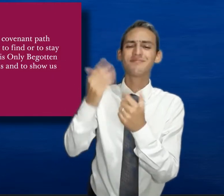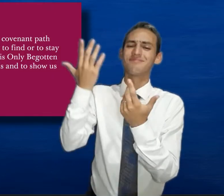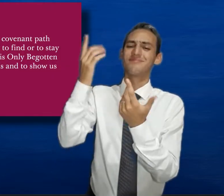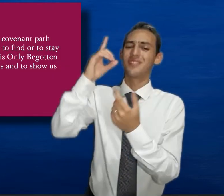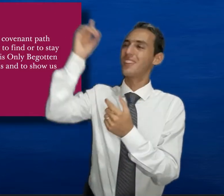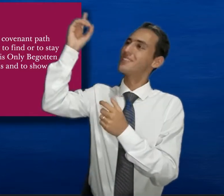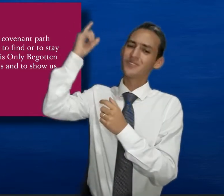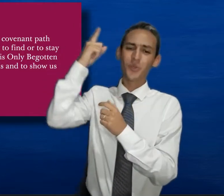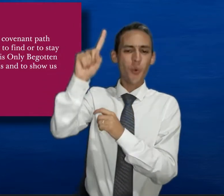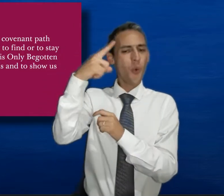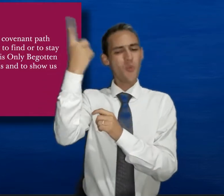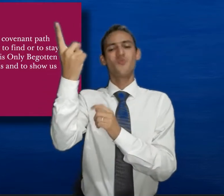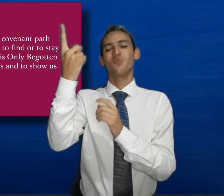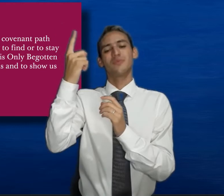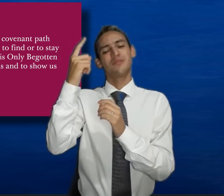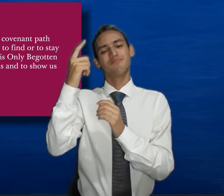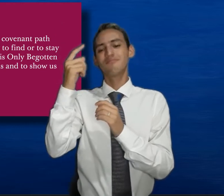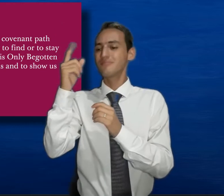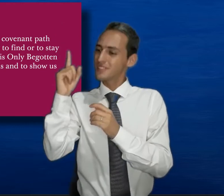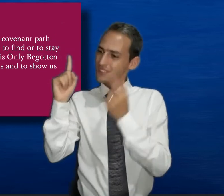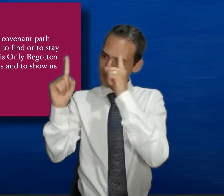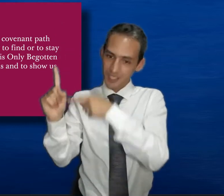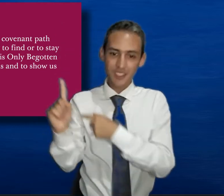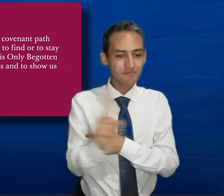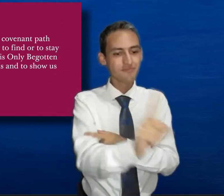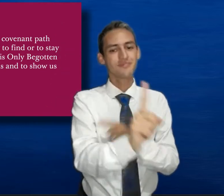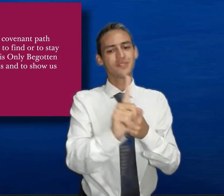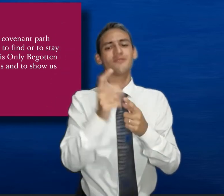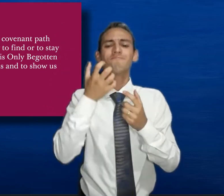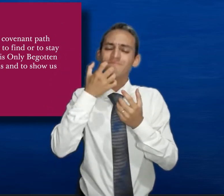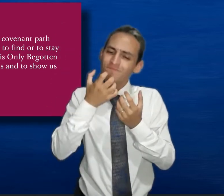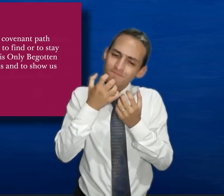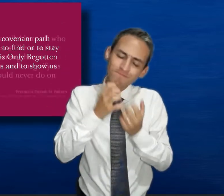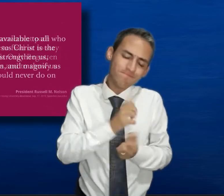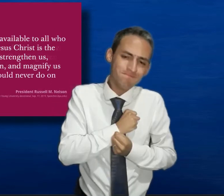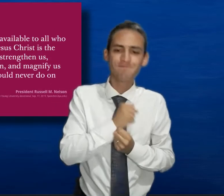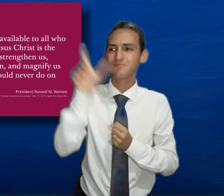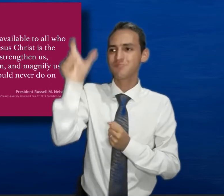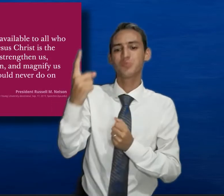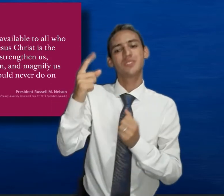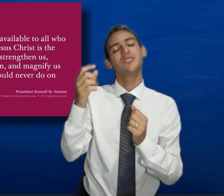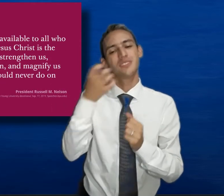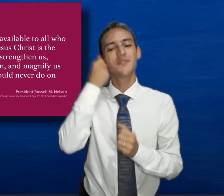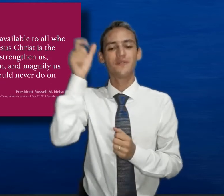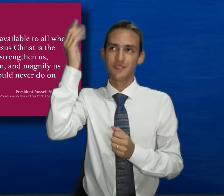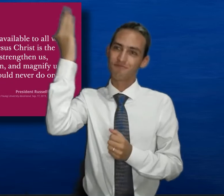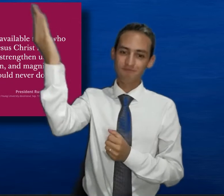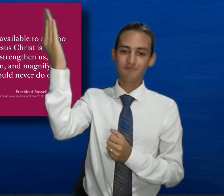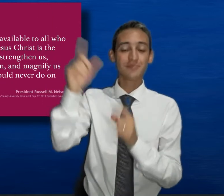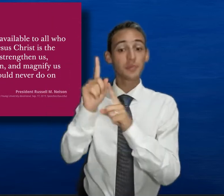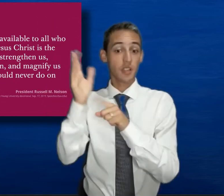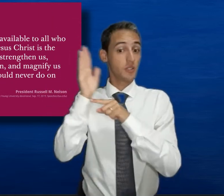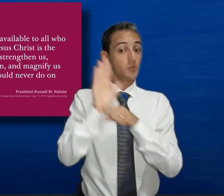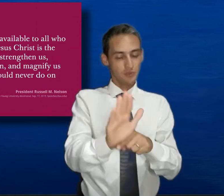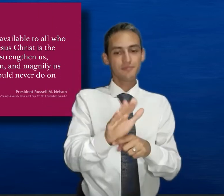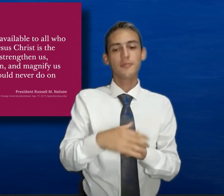de nele permanecer. Então ele enviou seu Filho unigênito para expiar por nós e nos mostrar o caminho. O poder